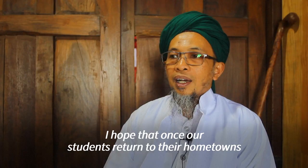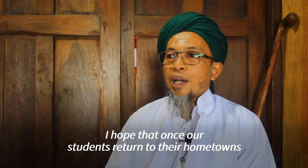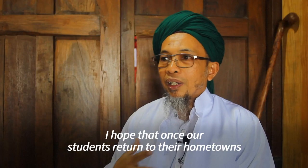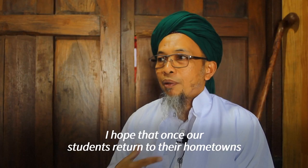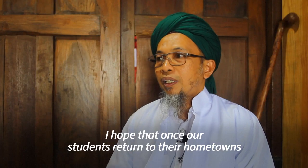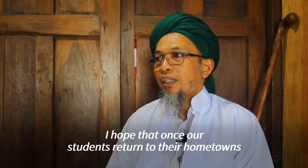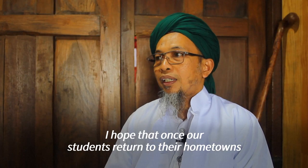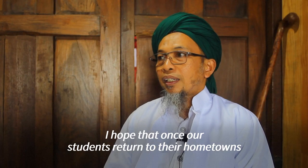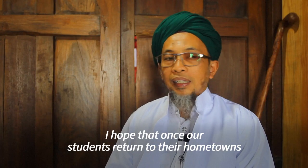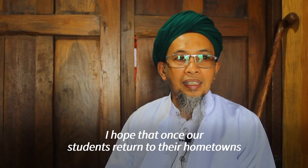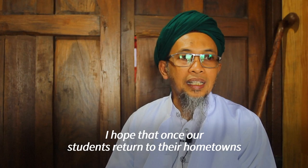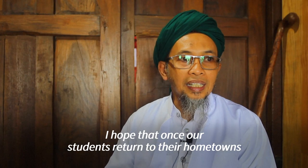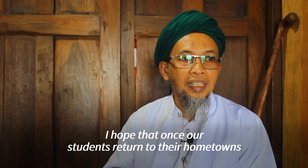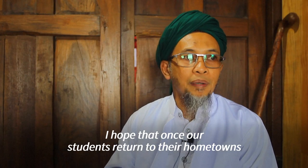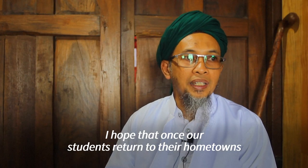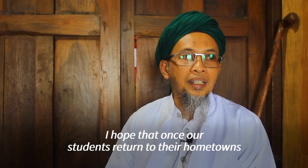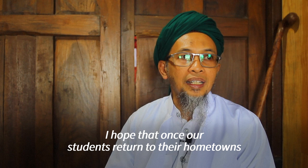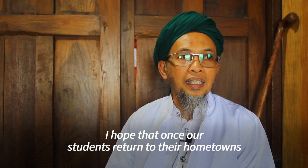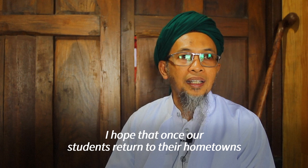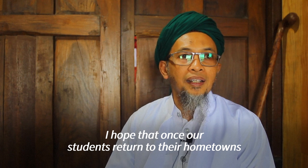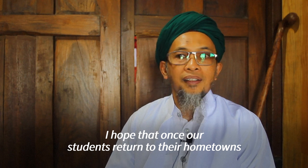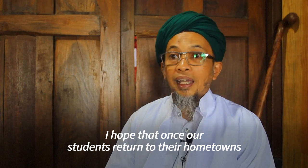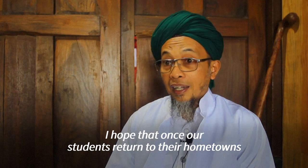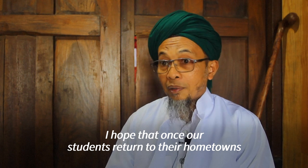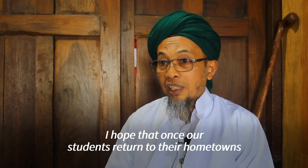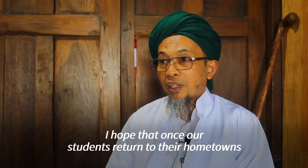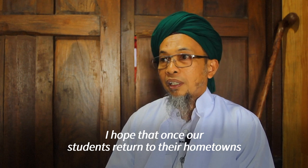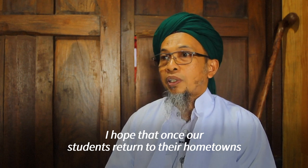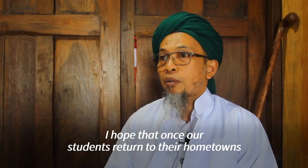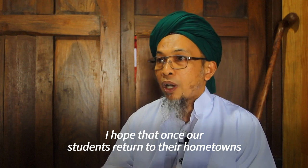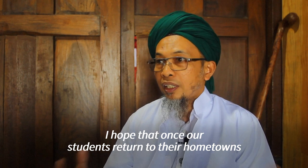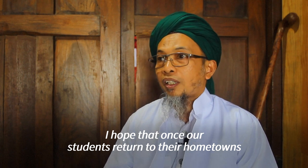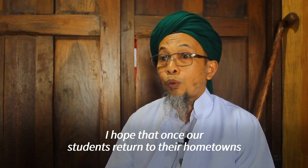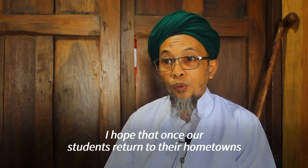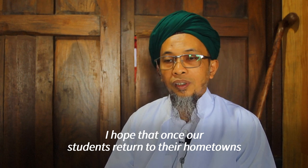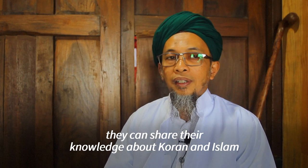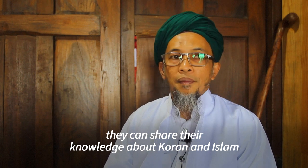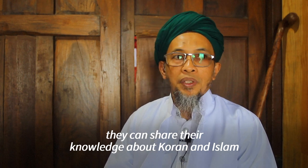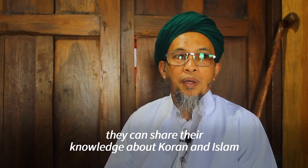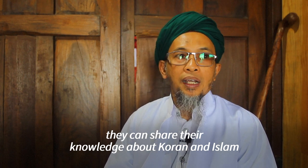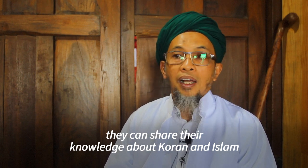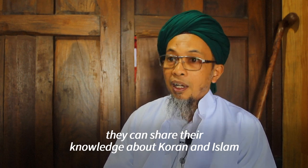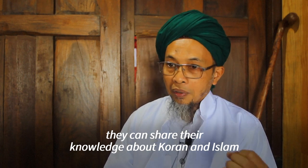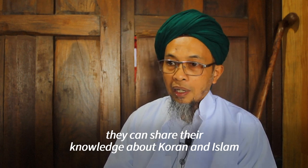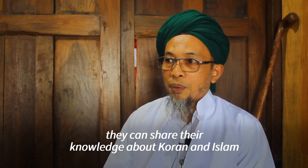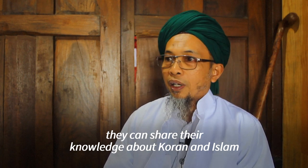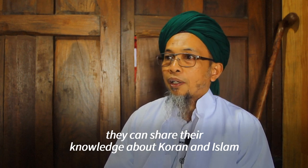Harapan kami ini nanti sanksi-sanksi kami yang dari asal daerahnya masing-masing bisa kembali setelah lulus menyebarkan agama, menyebarkan